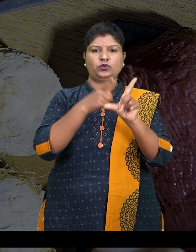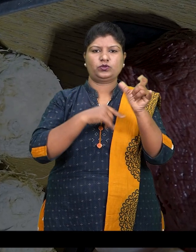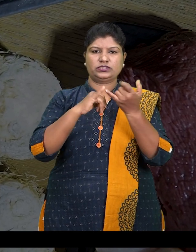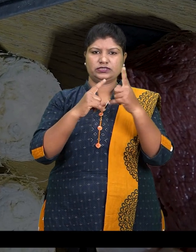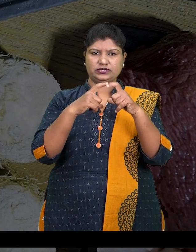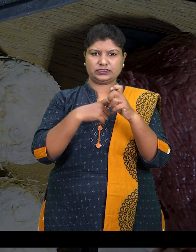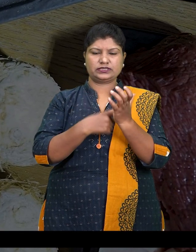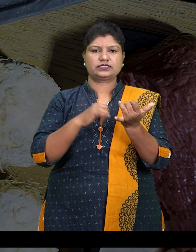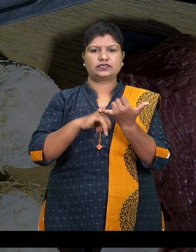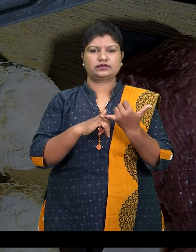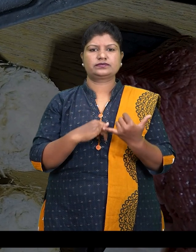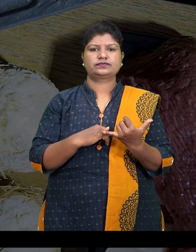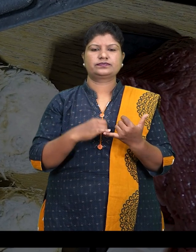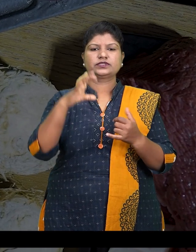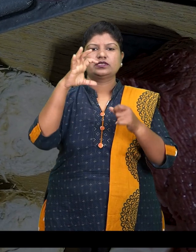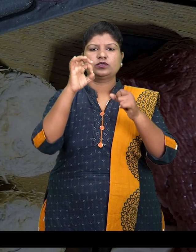सीप,